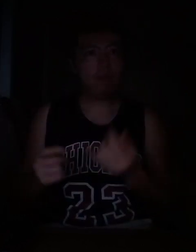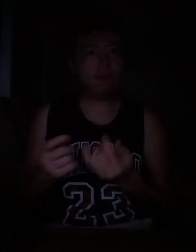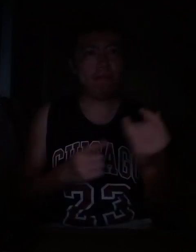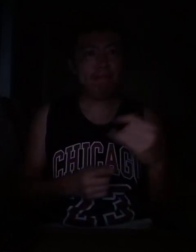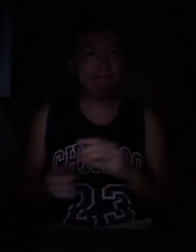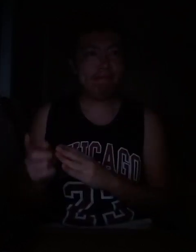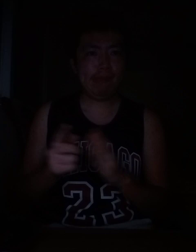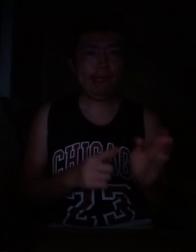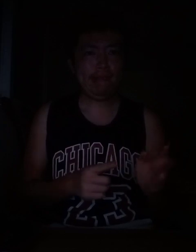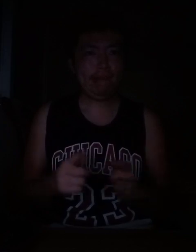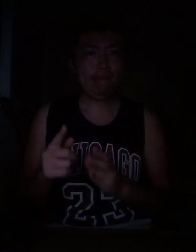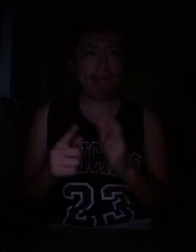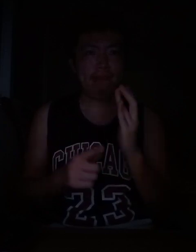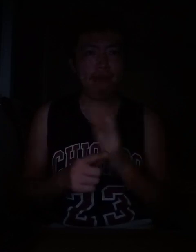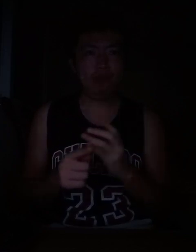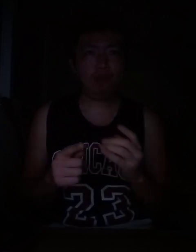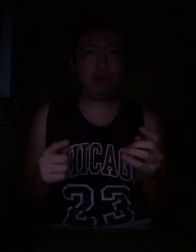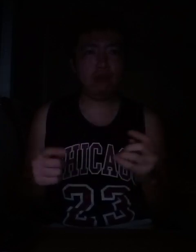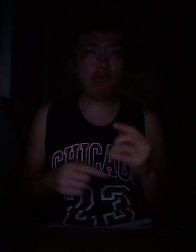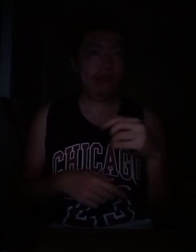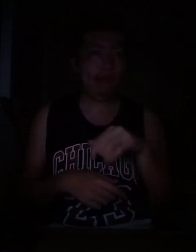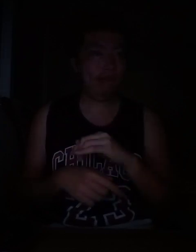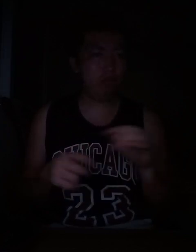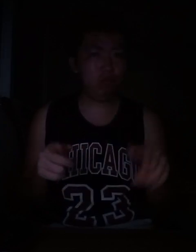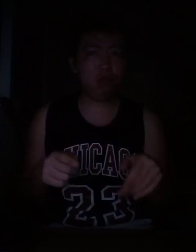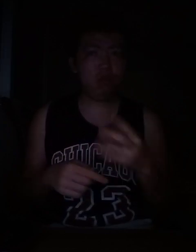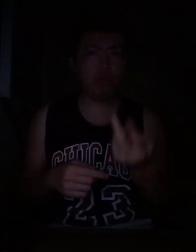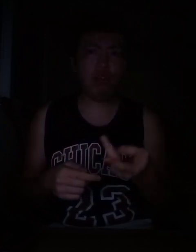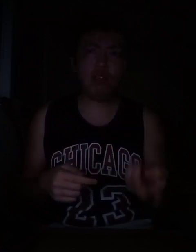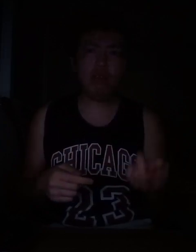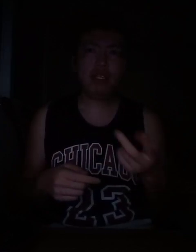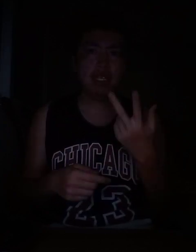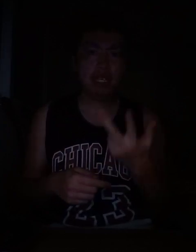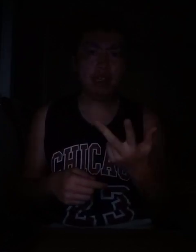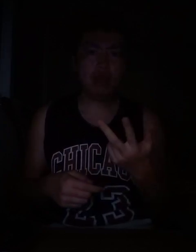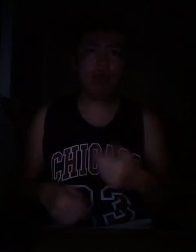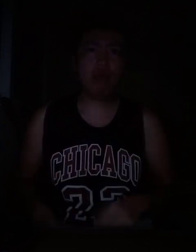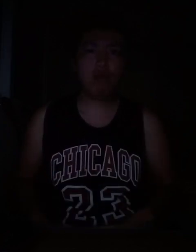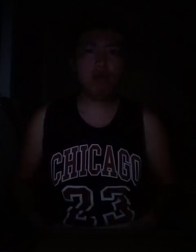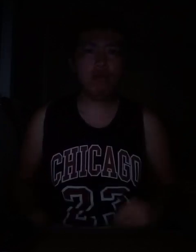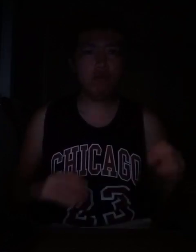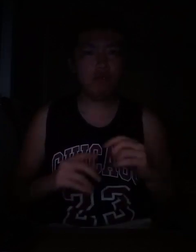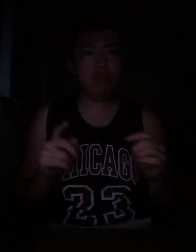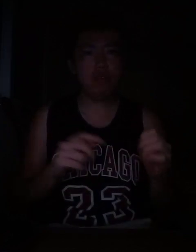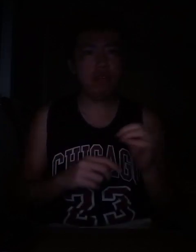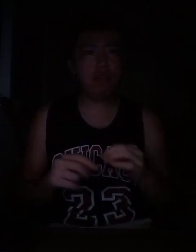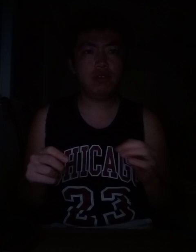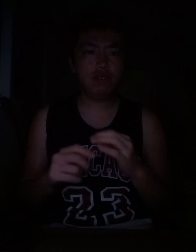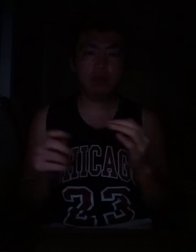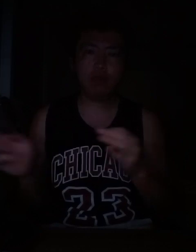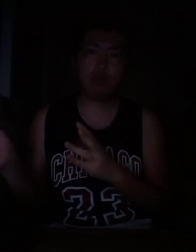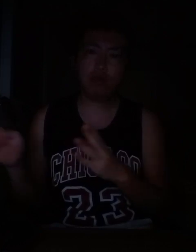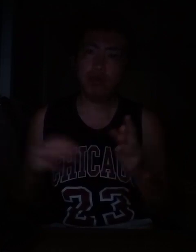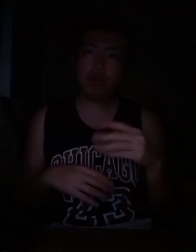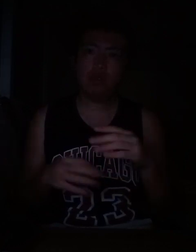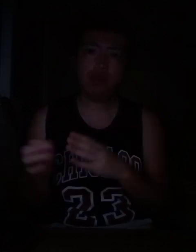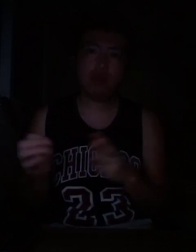최근접 시점을 살펴보시면 제주 서귀포가 모레 새벽 3시가 되겠고요. 남해가 모레 오전 9시, 서울은 금요일 새벽